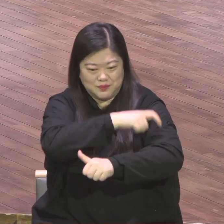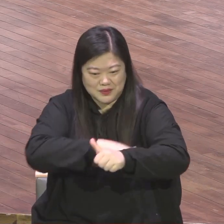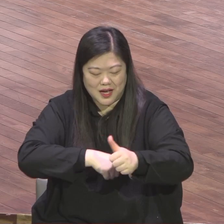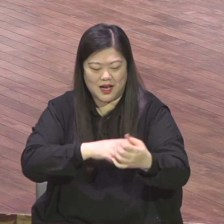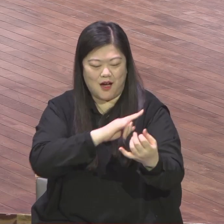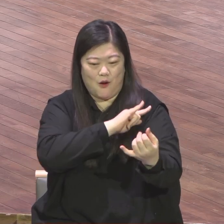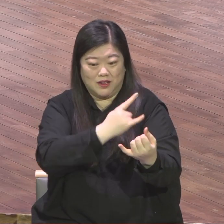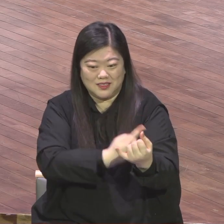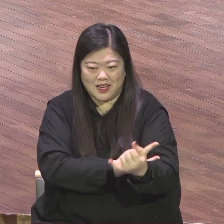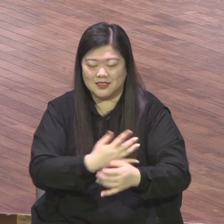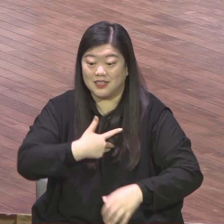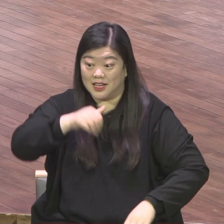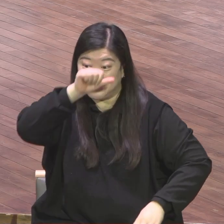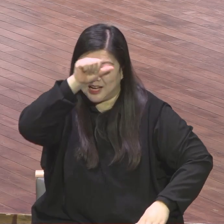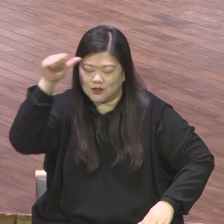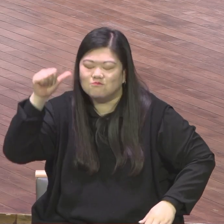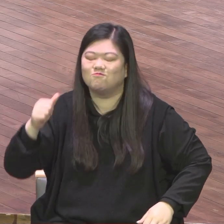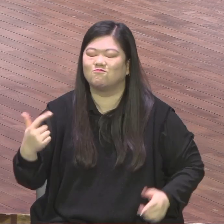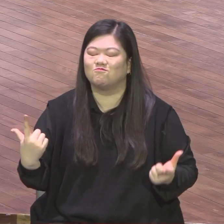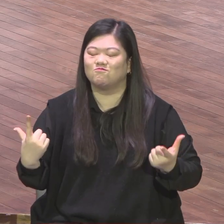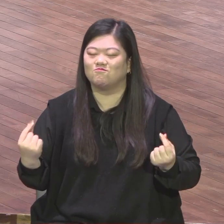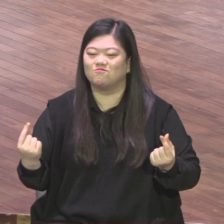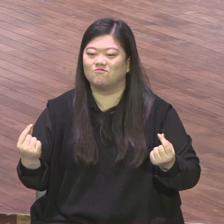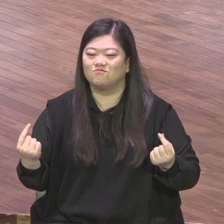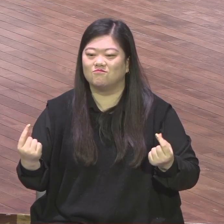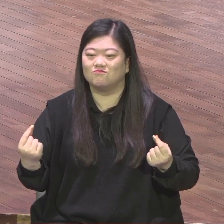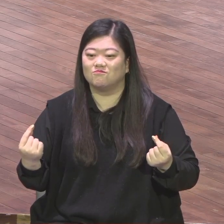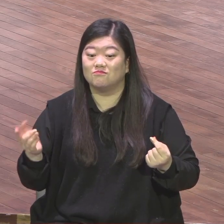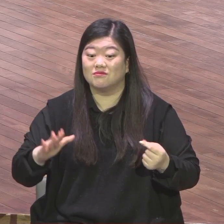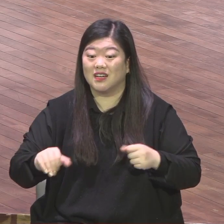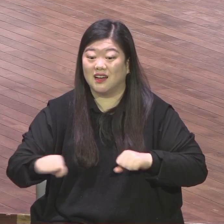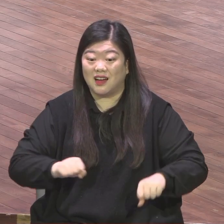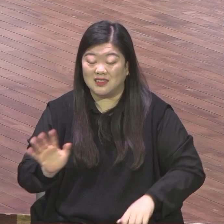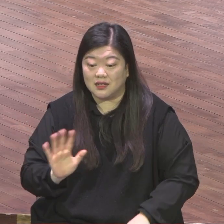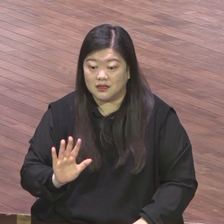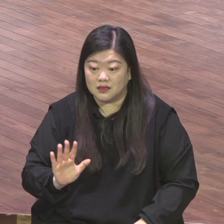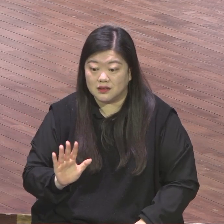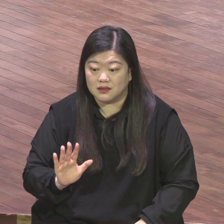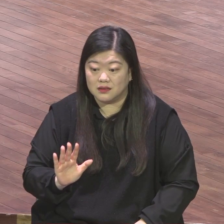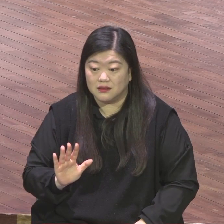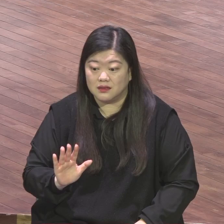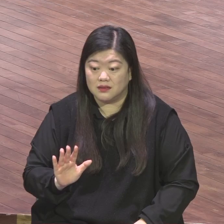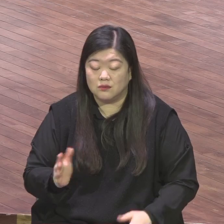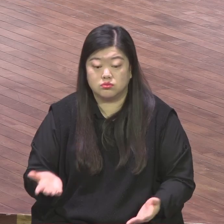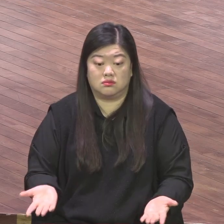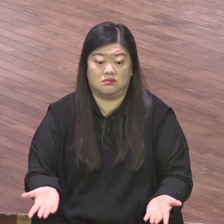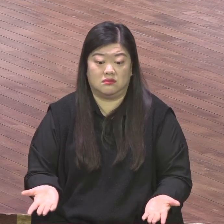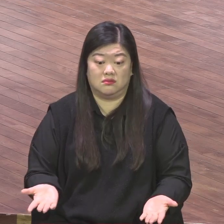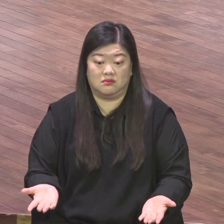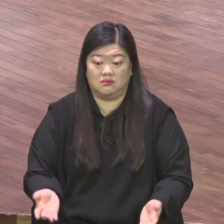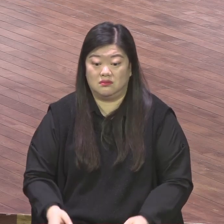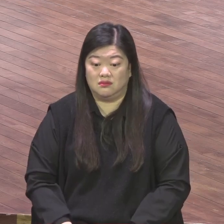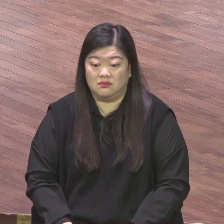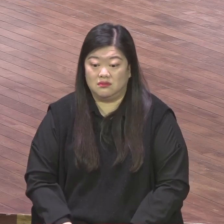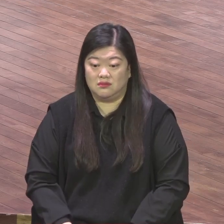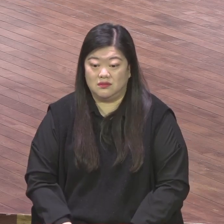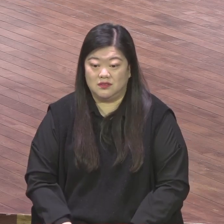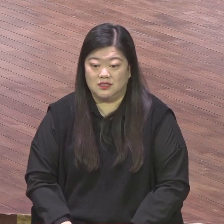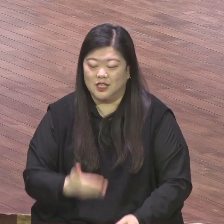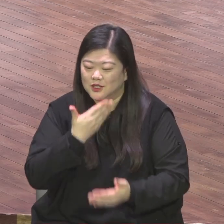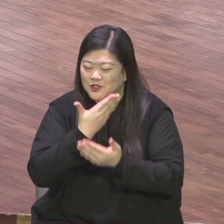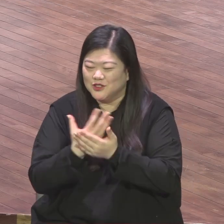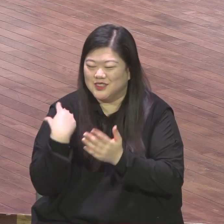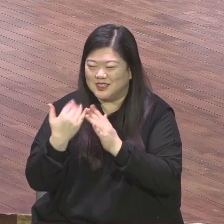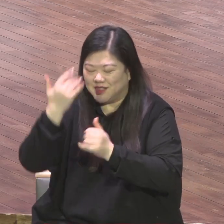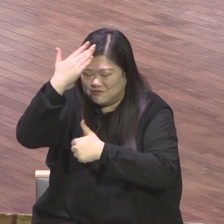명칭 듣기는 좋아하고 아무런 사역도 하지 않고 아무런 하나님 앞에서 열매도 없고 중직자고